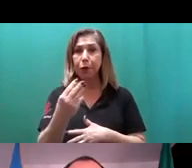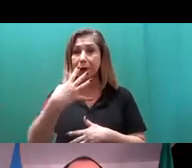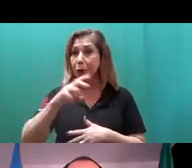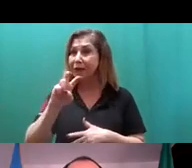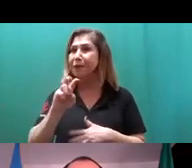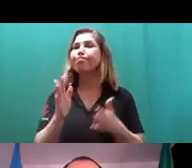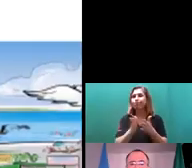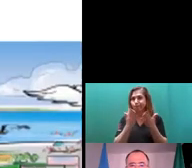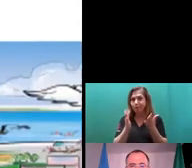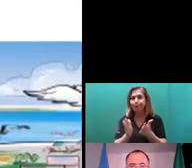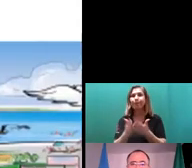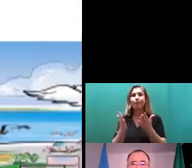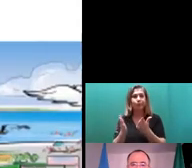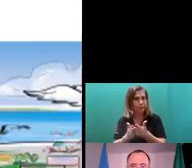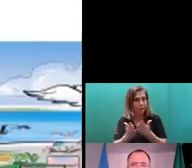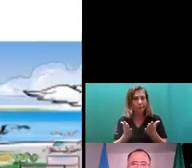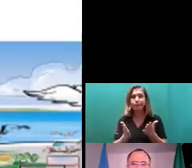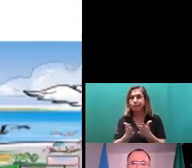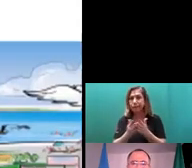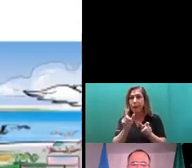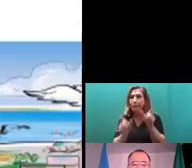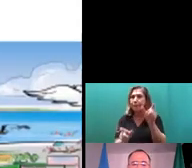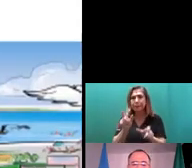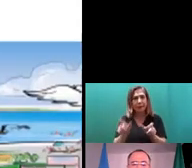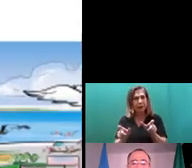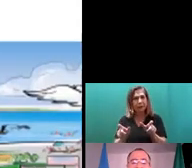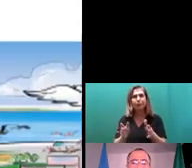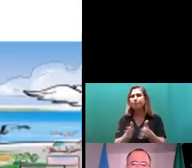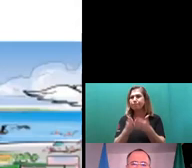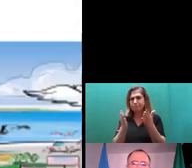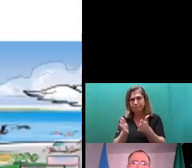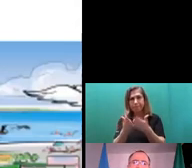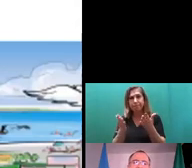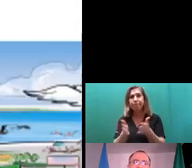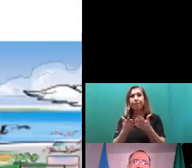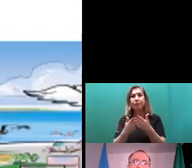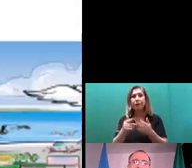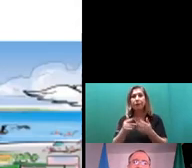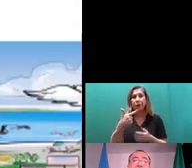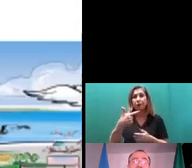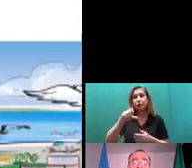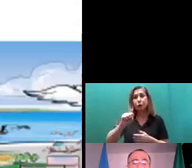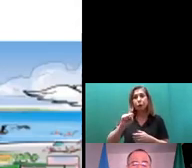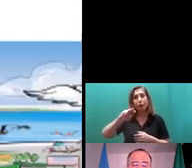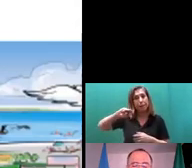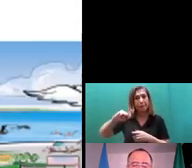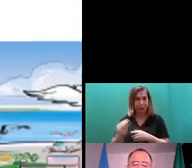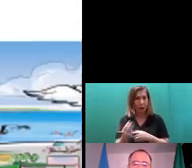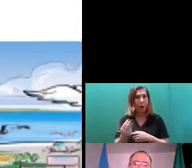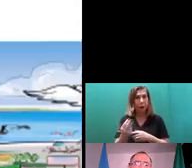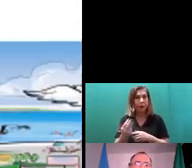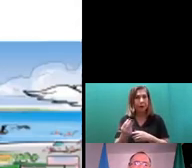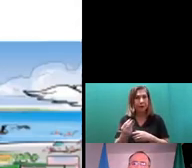pobreza, de pessoas em pobreza, e 28 milhões mais em pobreza